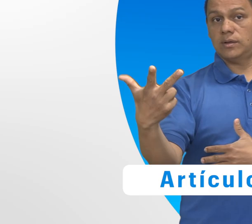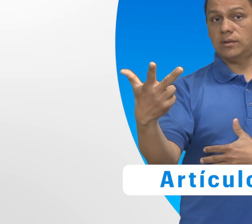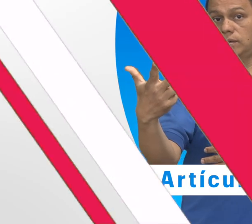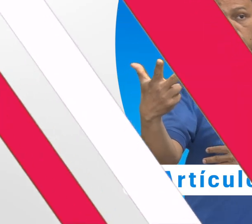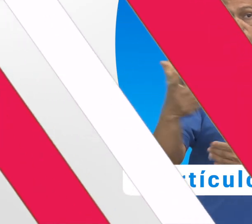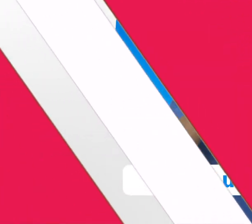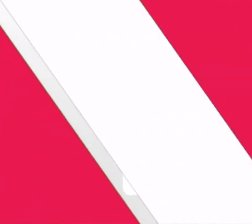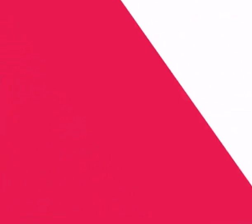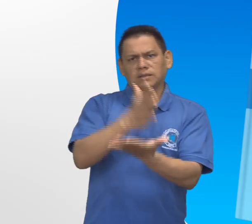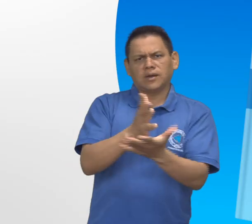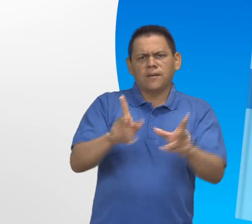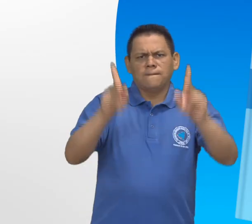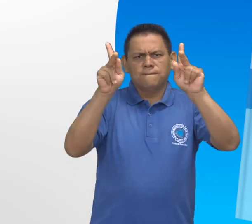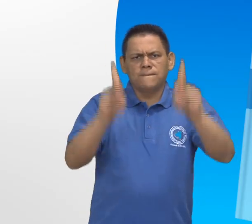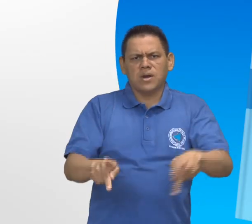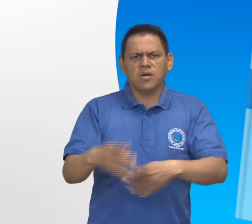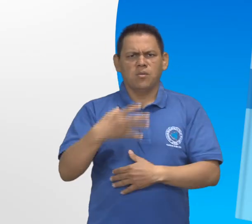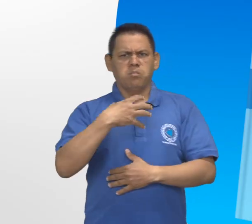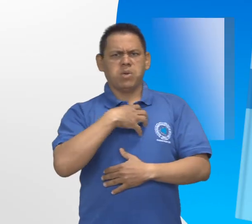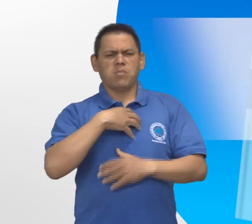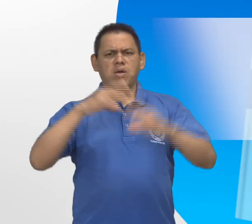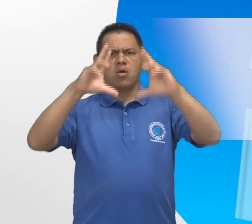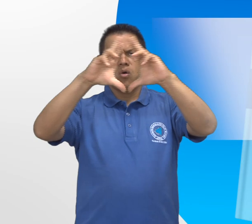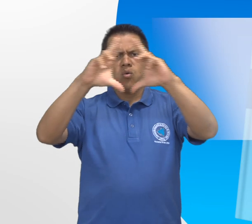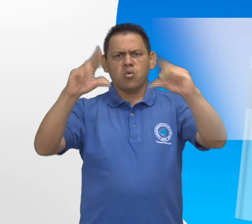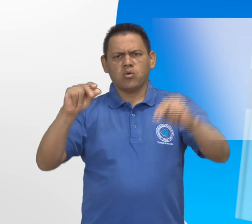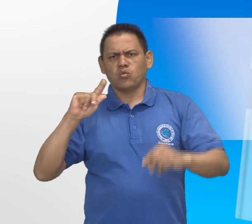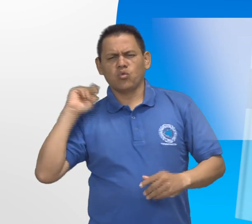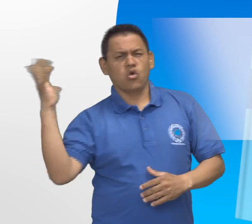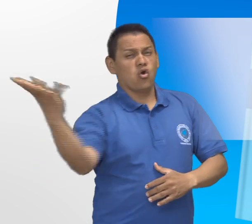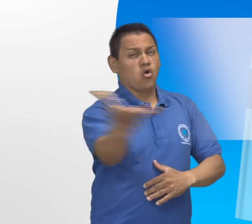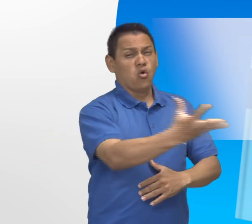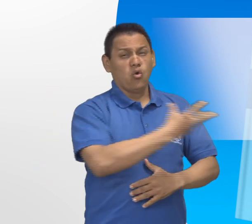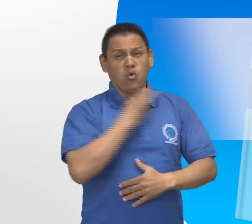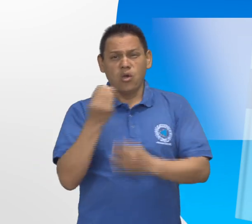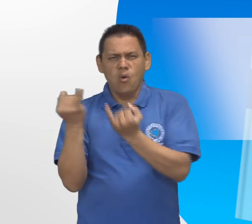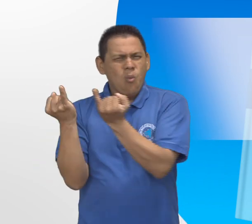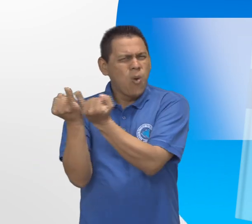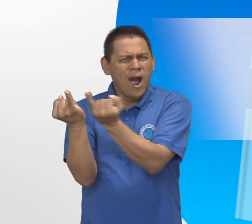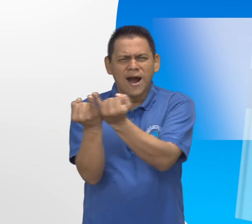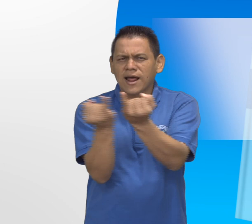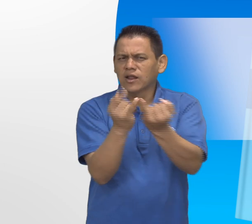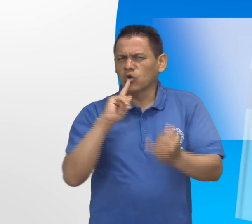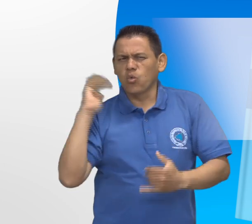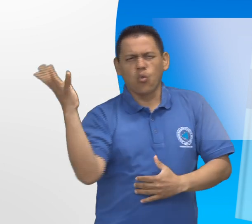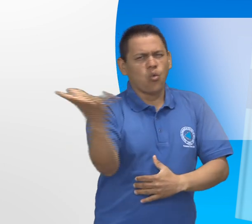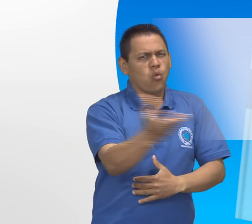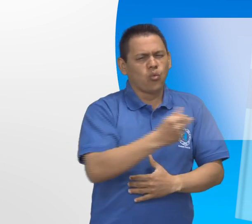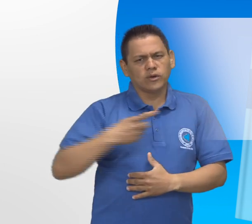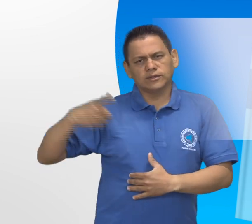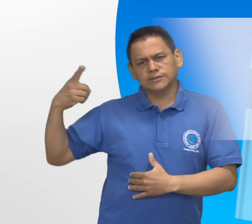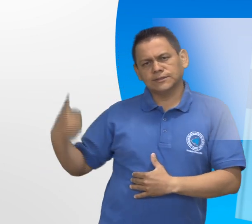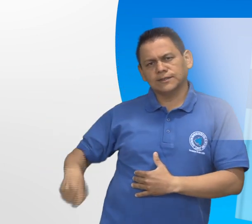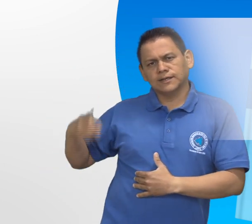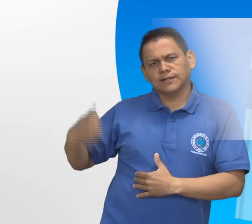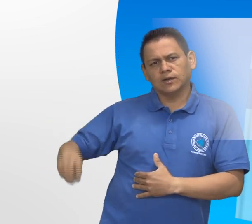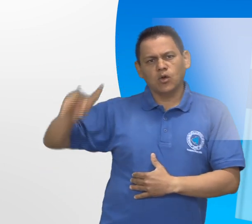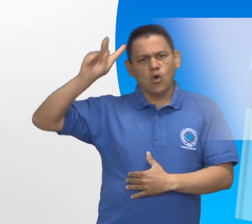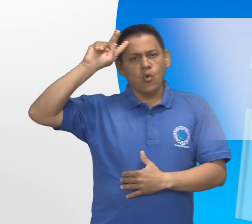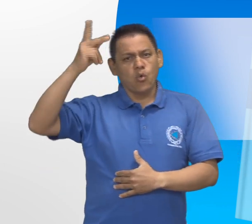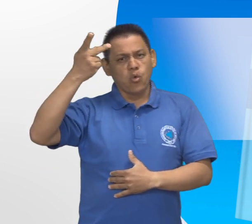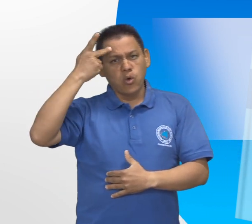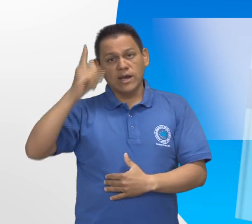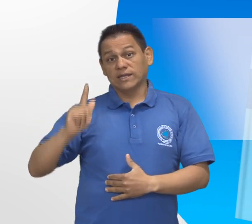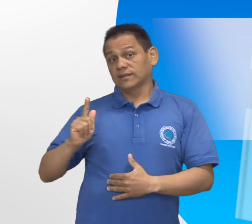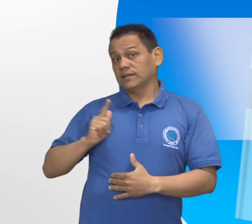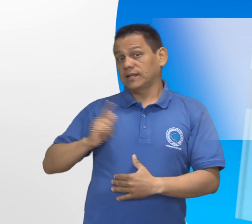Artículo 48. Se establece la igualdad incondicional de todos los nicaragüenses en el goce de sus